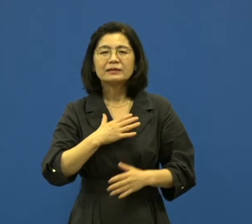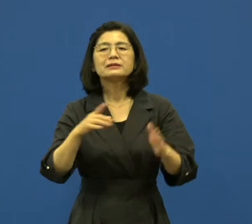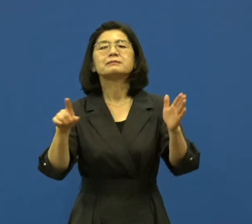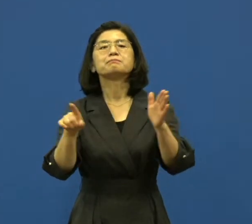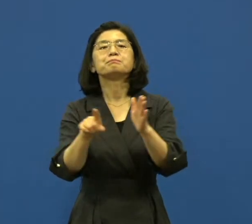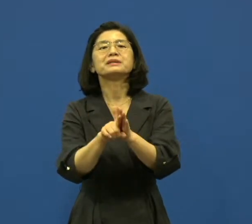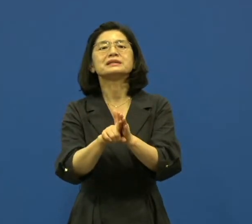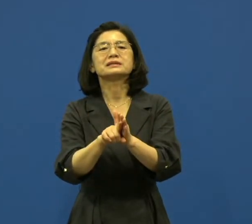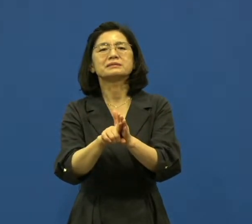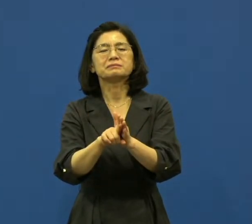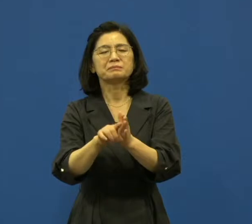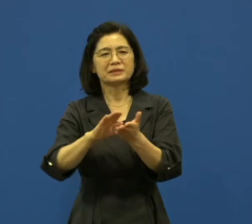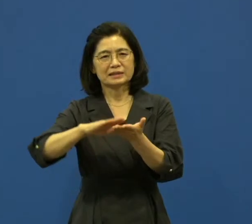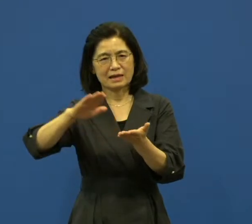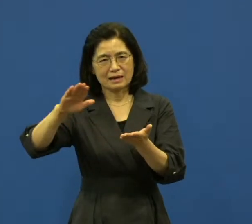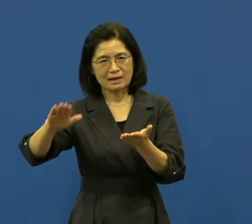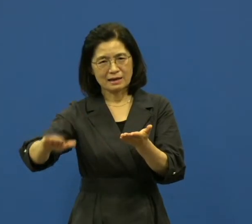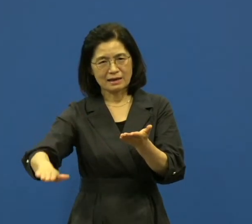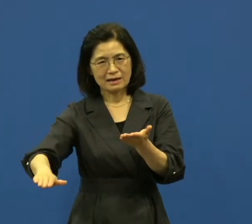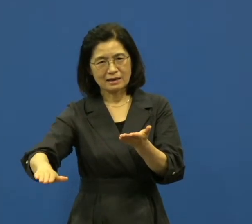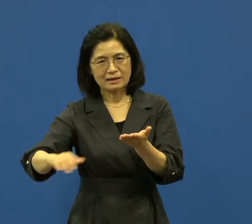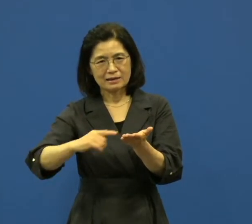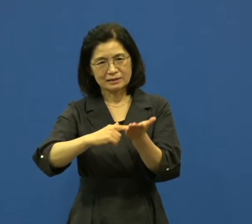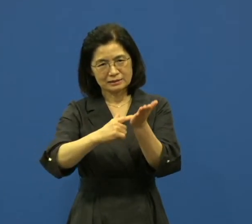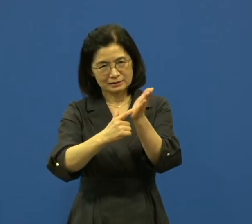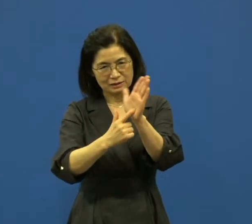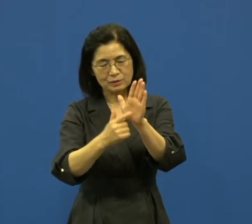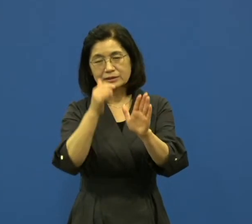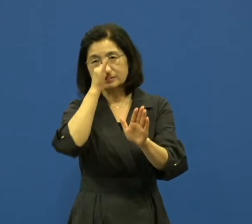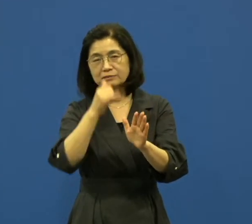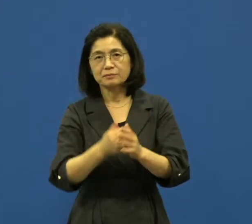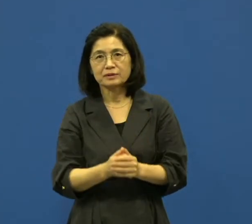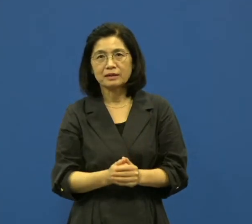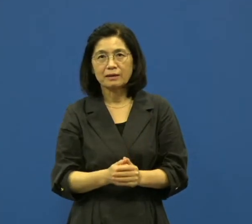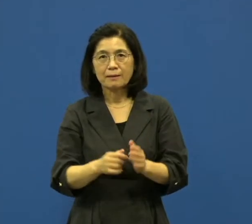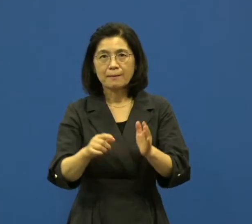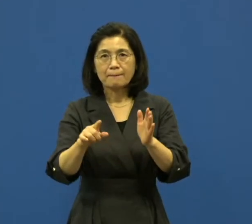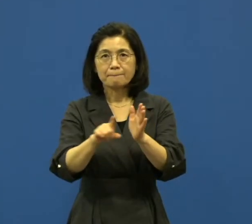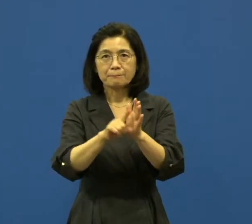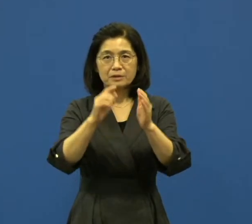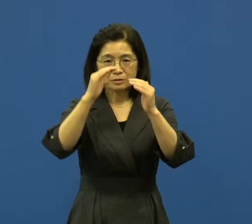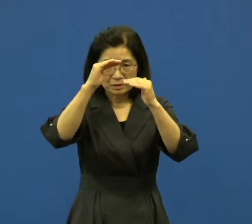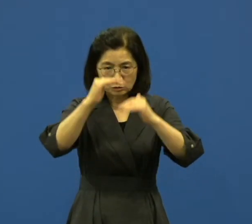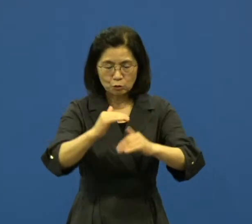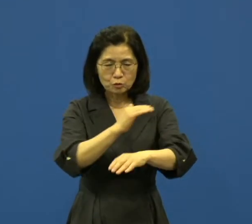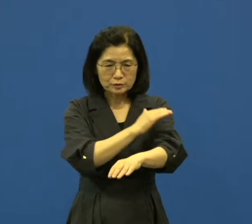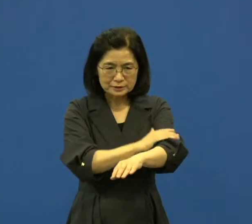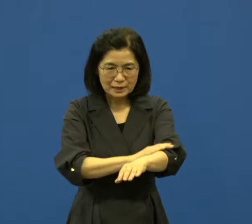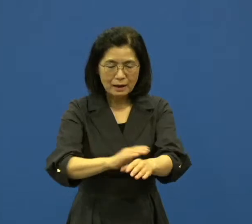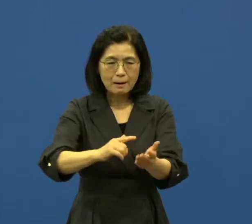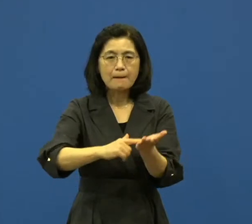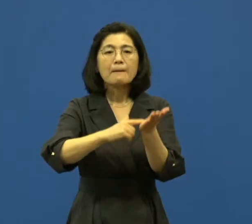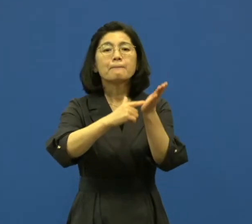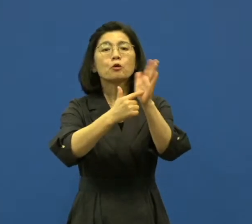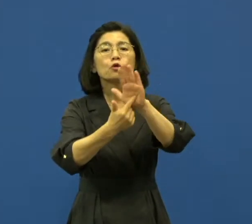믿습니다. 원래도 원문에는 그렇게 되어 있습니다. 나는 믿습니다. 믿음의 내용을 잘 표현한 것이 사도신경입니다.